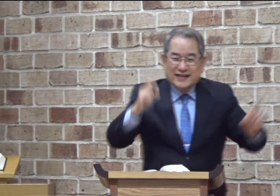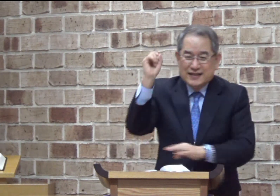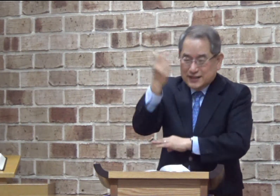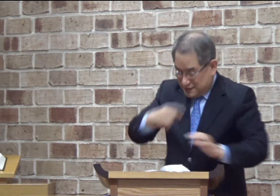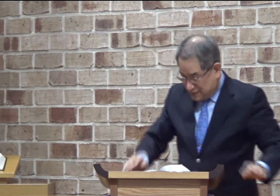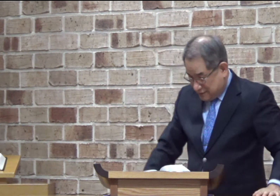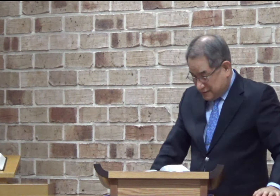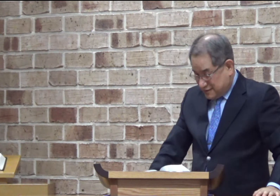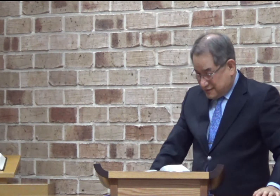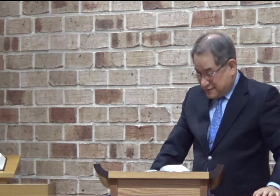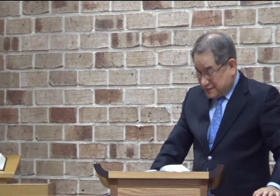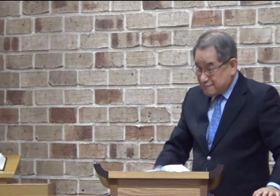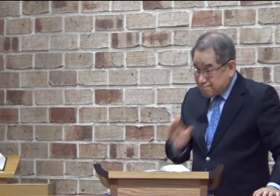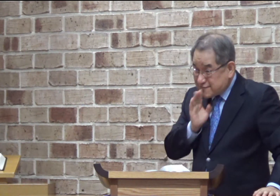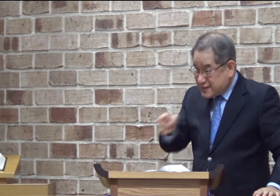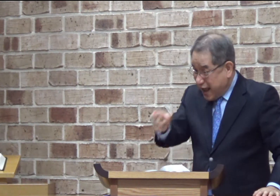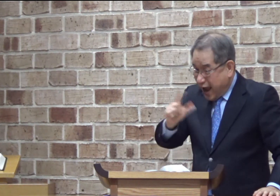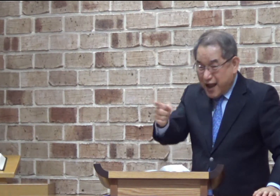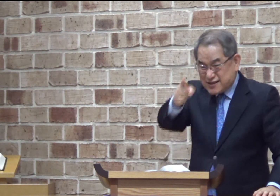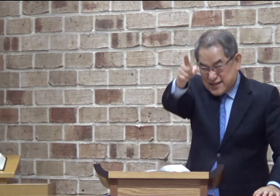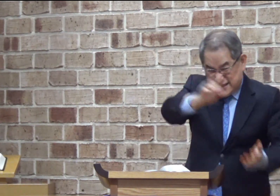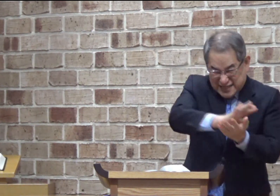그런 분이다. 그러면서